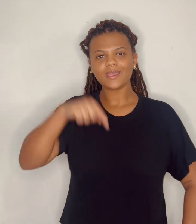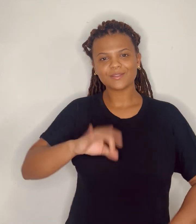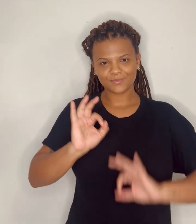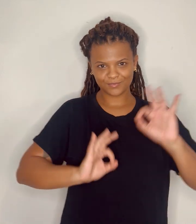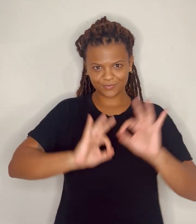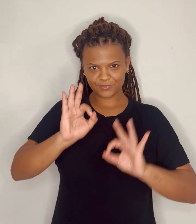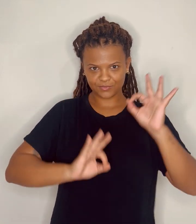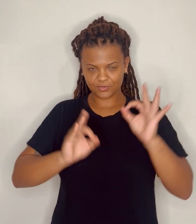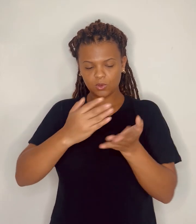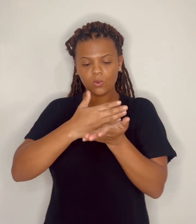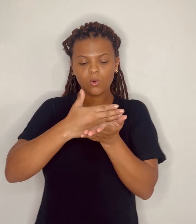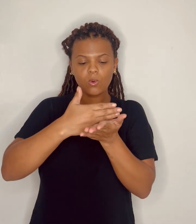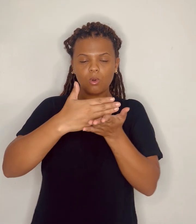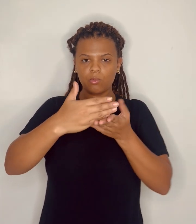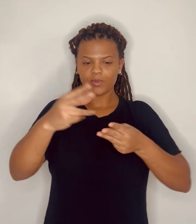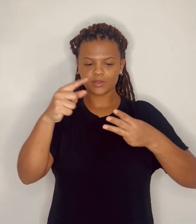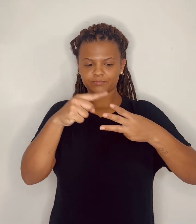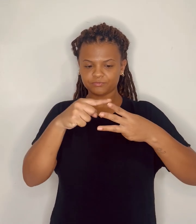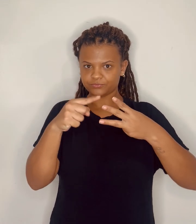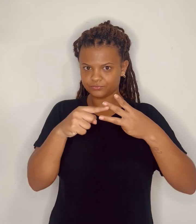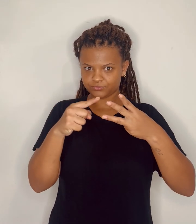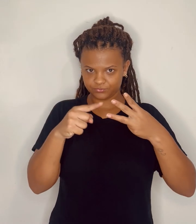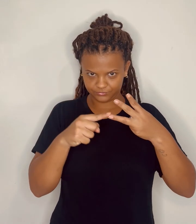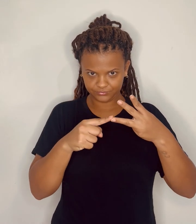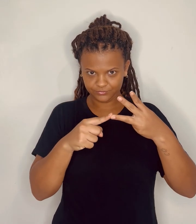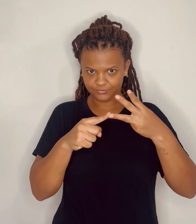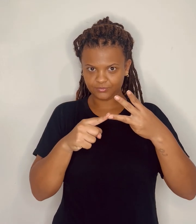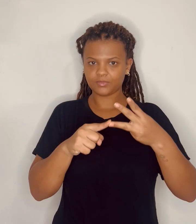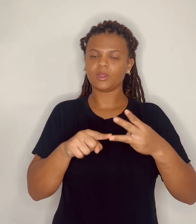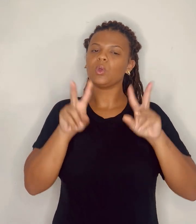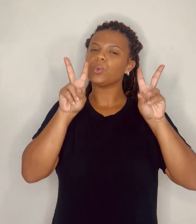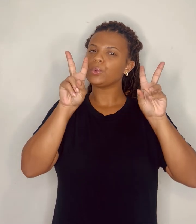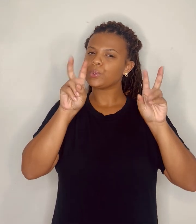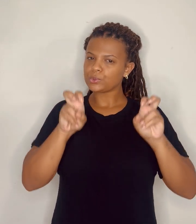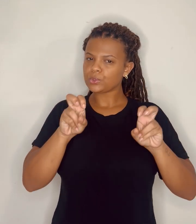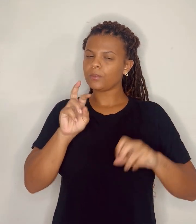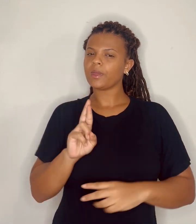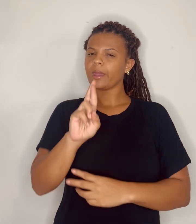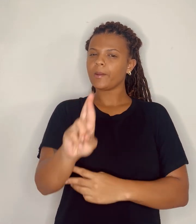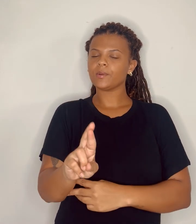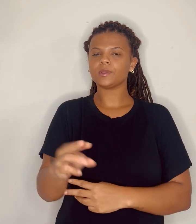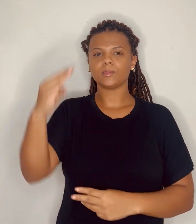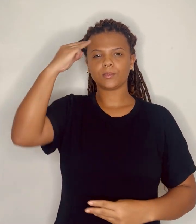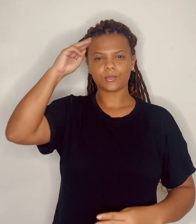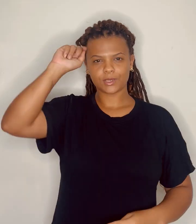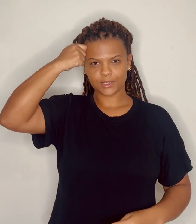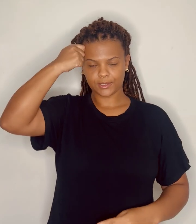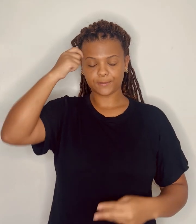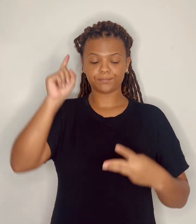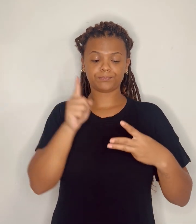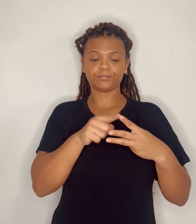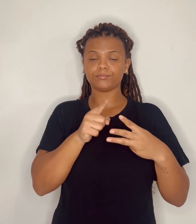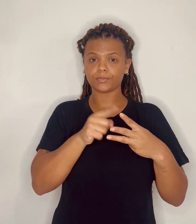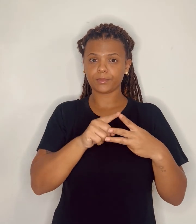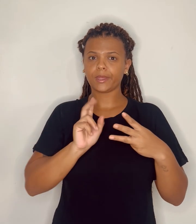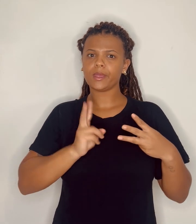Ele parte de três questões intrínsecas da representação da memória negra. Primeiro é a subrepresentação,